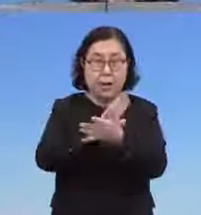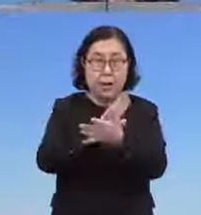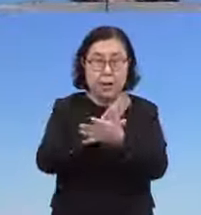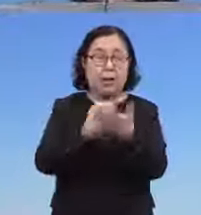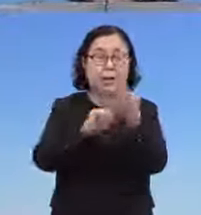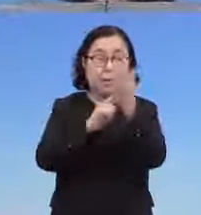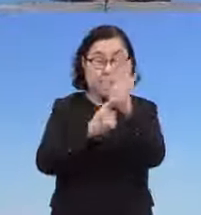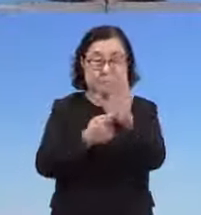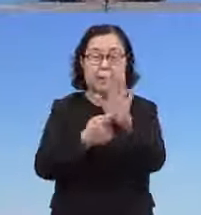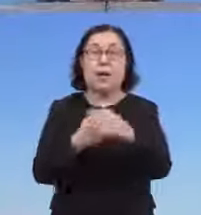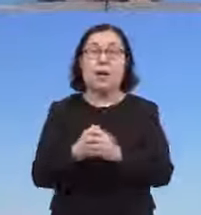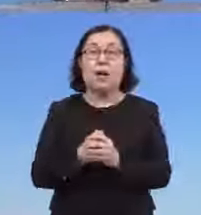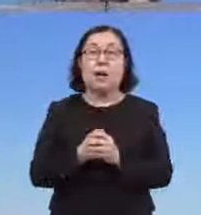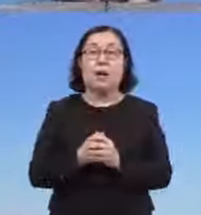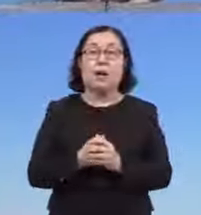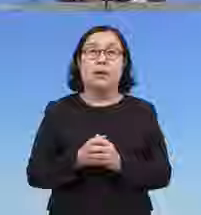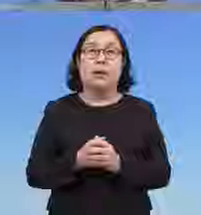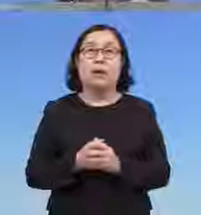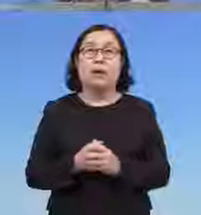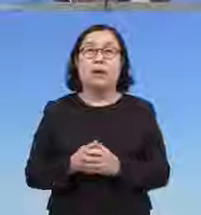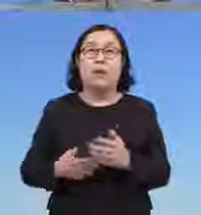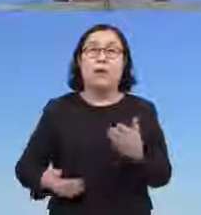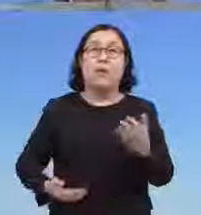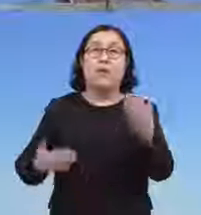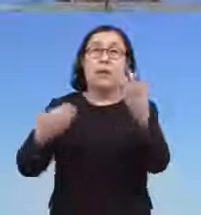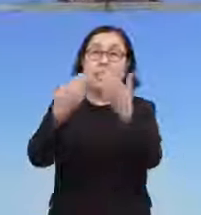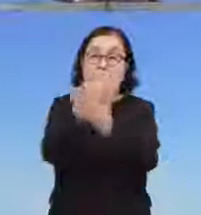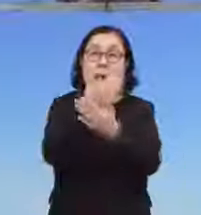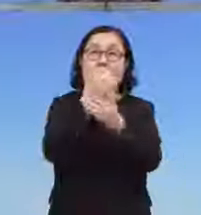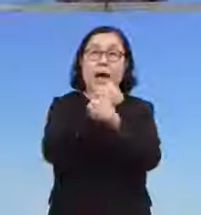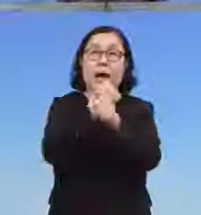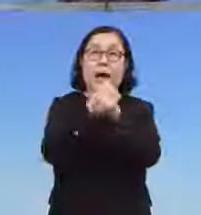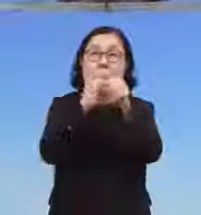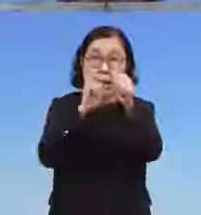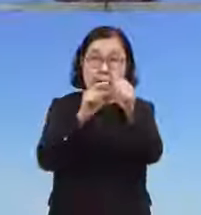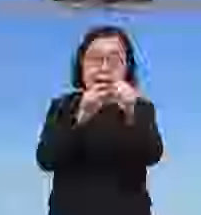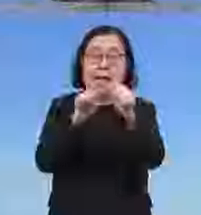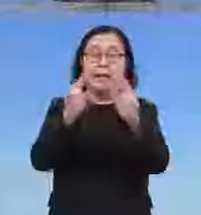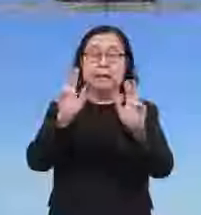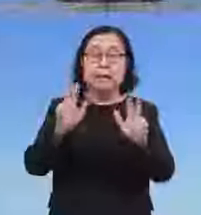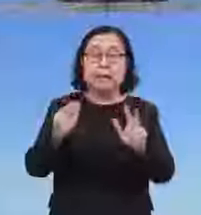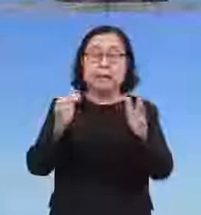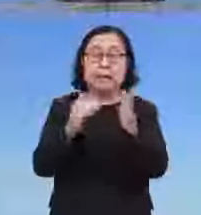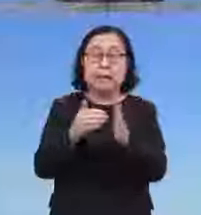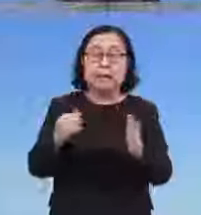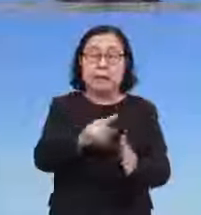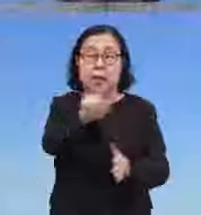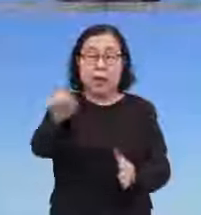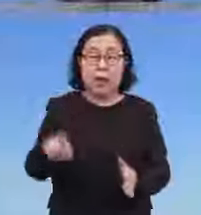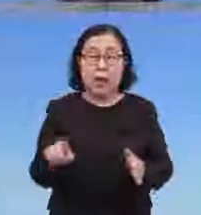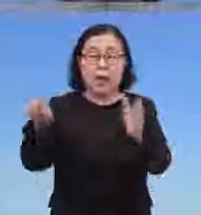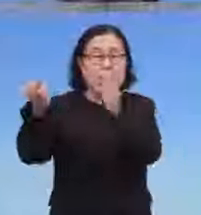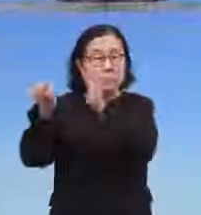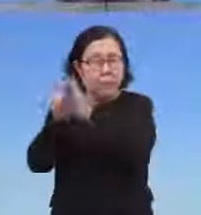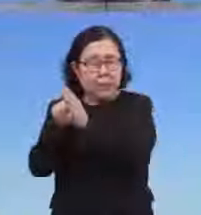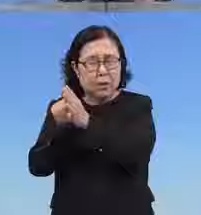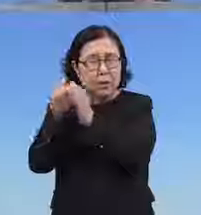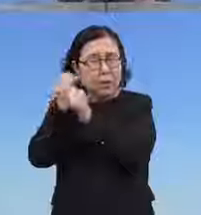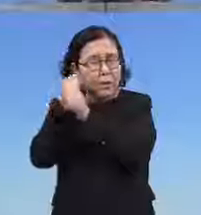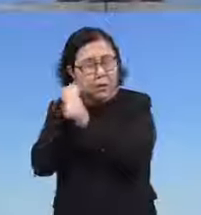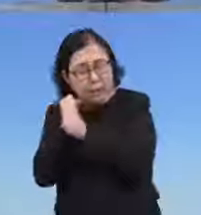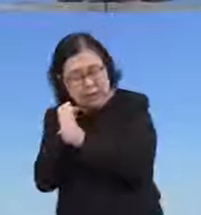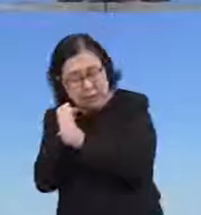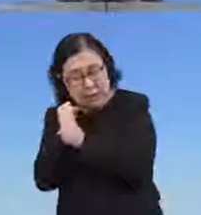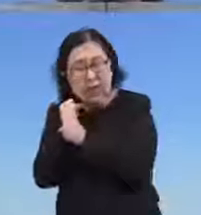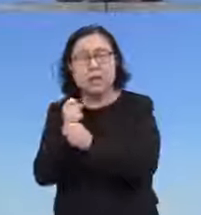뜻을 가진 단어입니다. 그러니까 여기서 강조되는 회개하라는 말씀은 지금까지 너희들이 신뢰하고